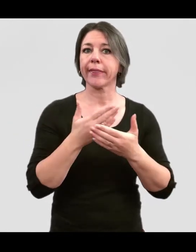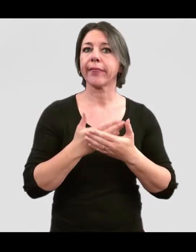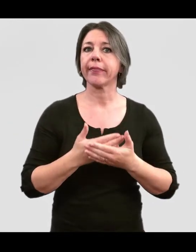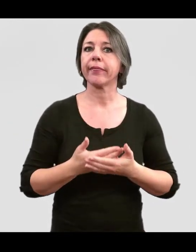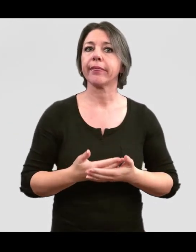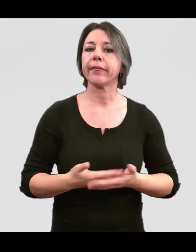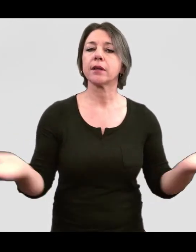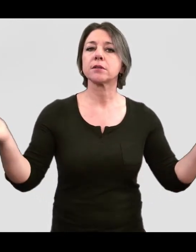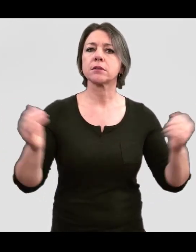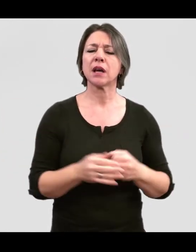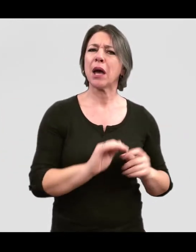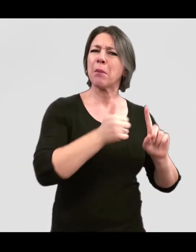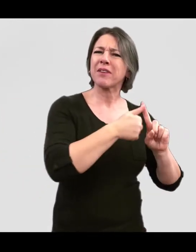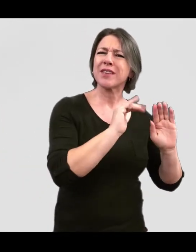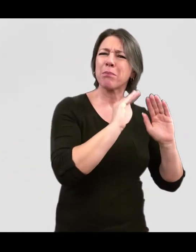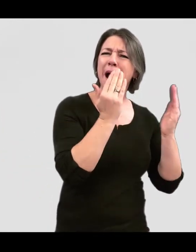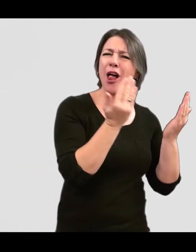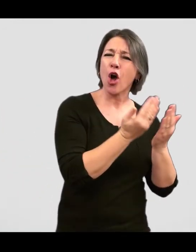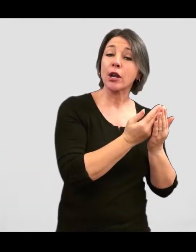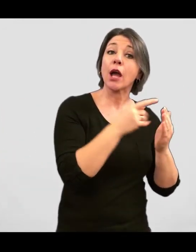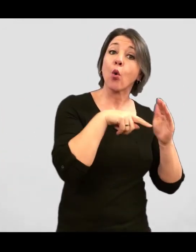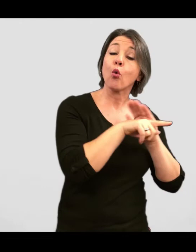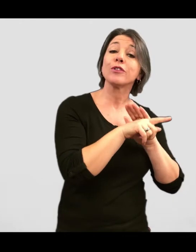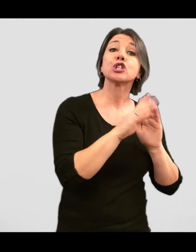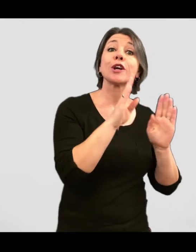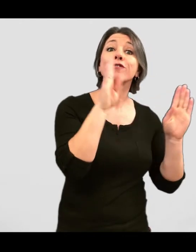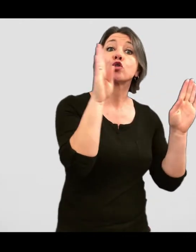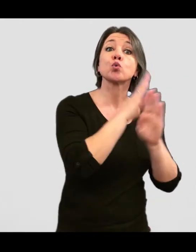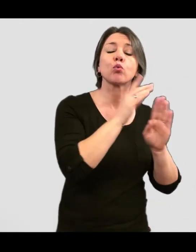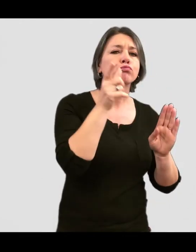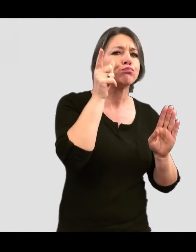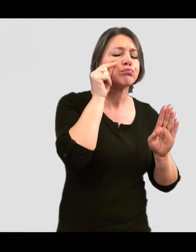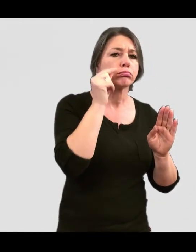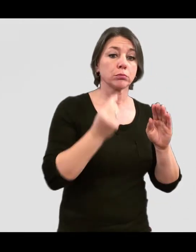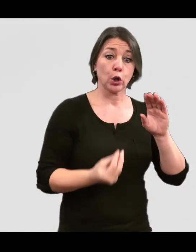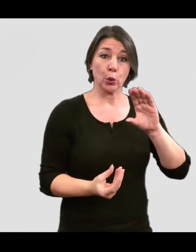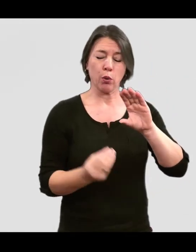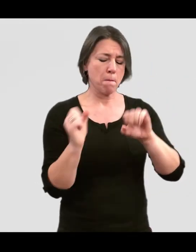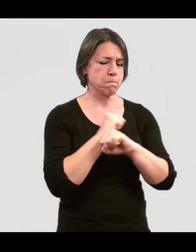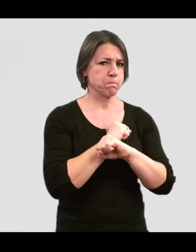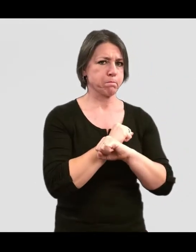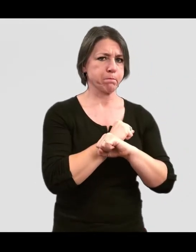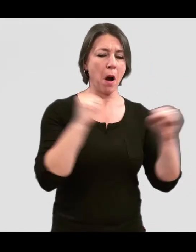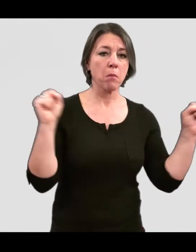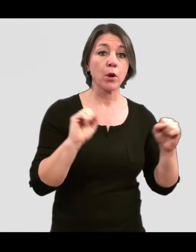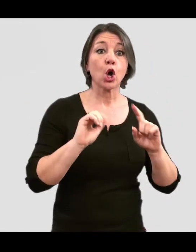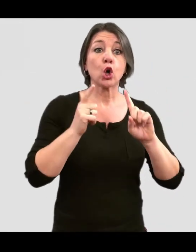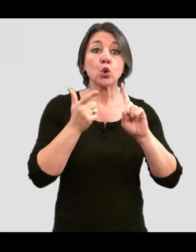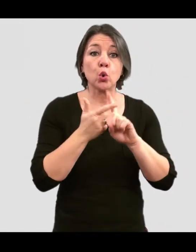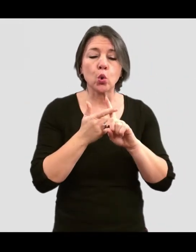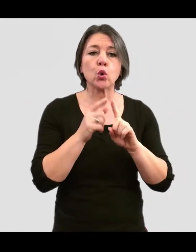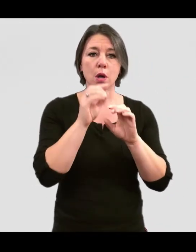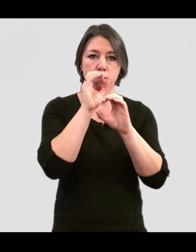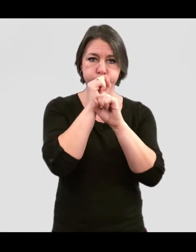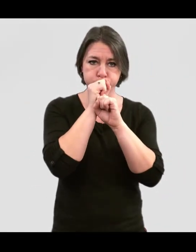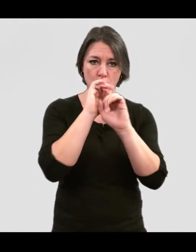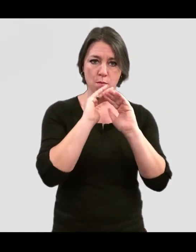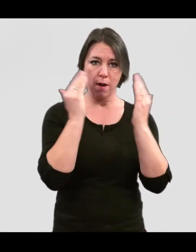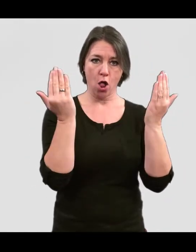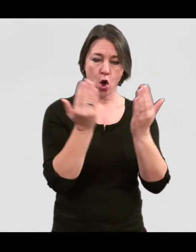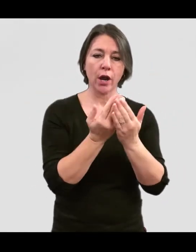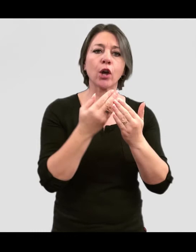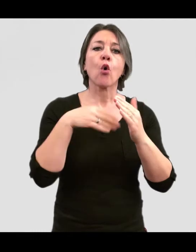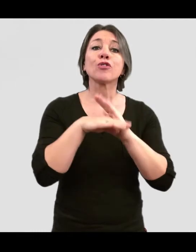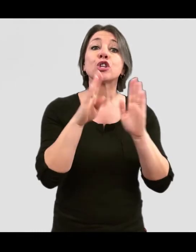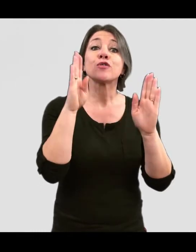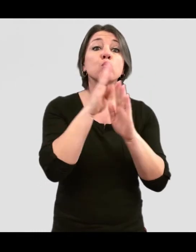nám okamžitě prasknul. Když to tento balonek s vodou jsme jenom okouřili, ale